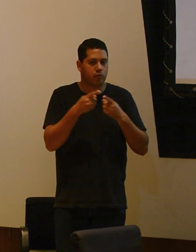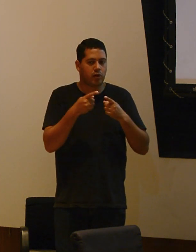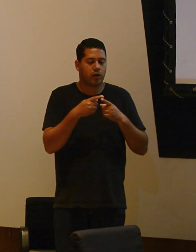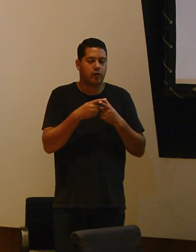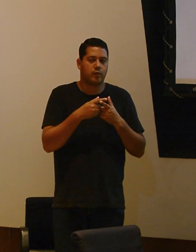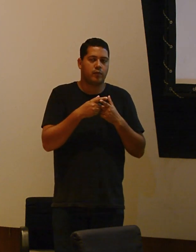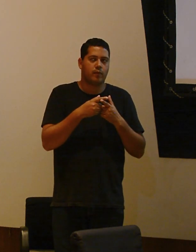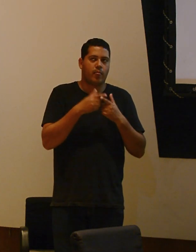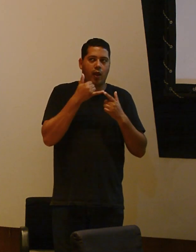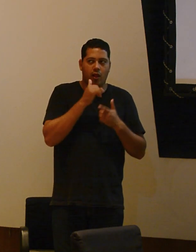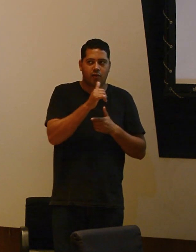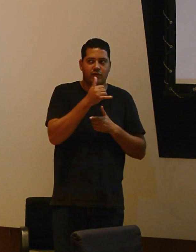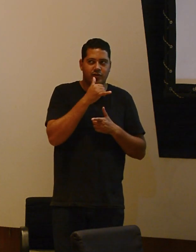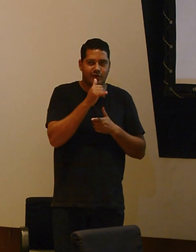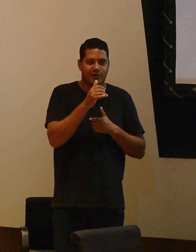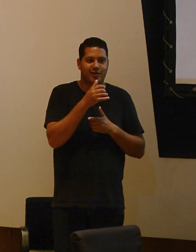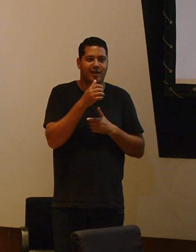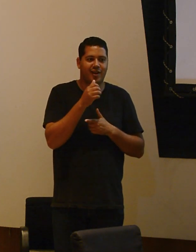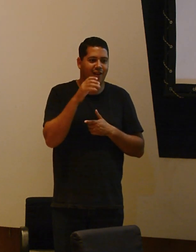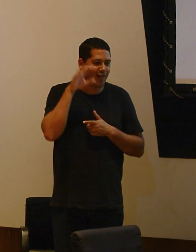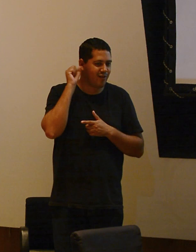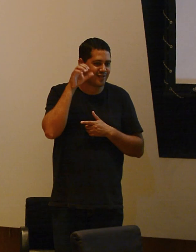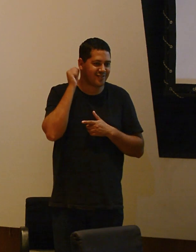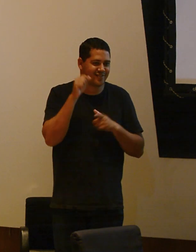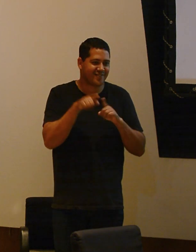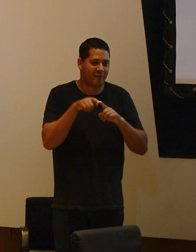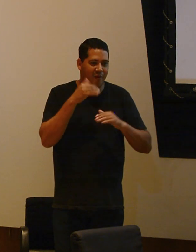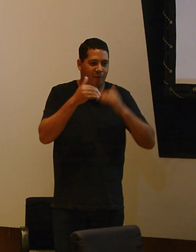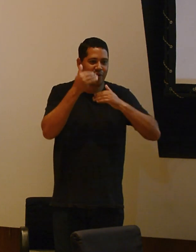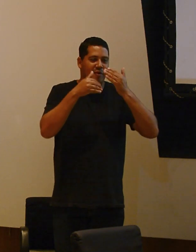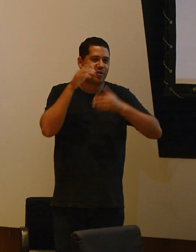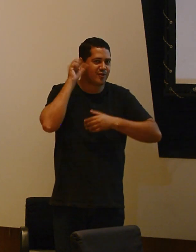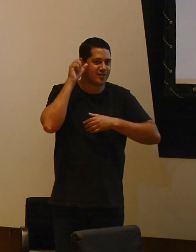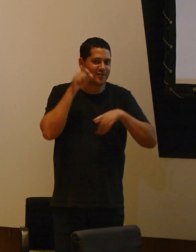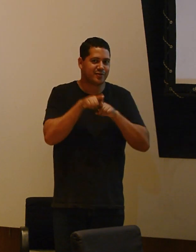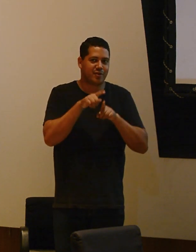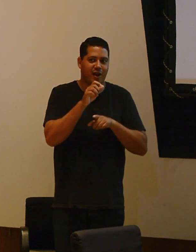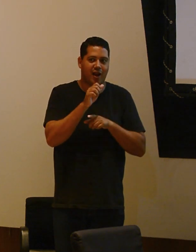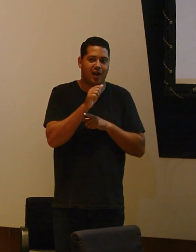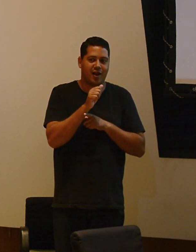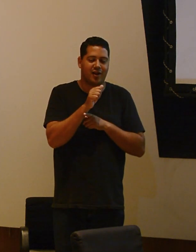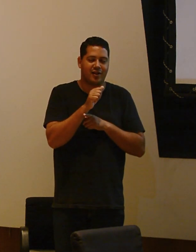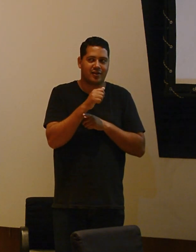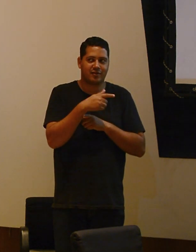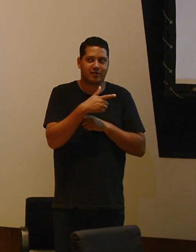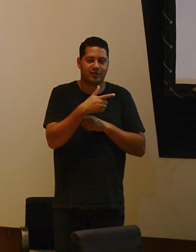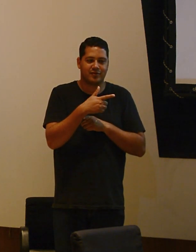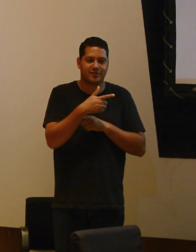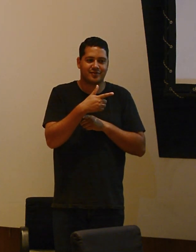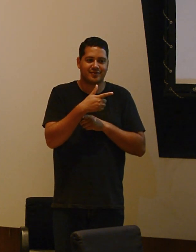otoacústicas, eletrofisiologia da audição, processamento auditivo e audiologia ocupacional. Vamos